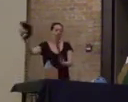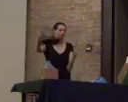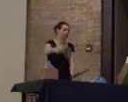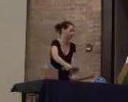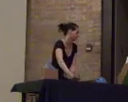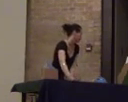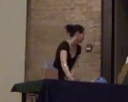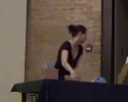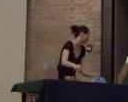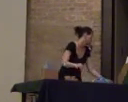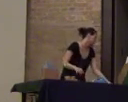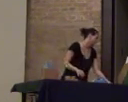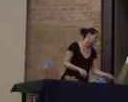Alô.